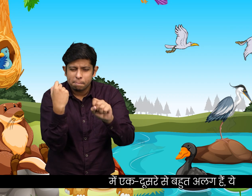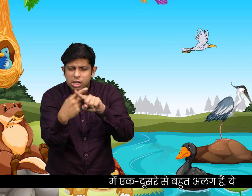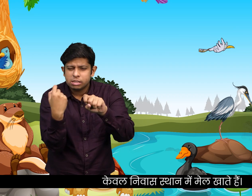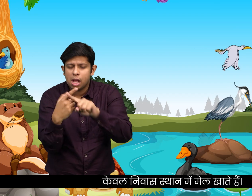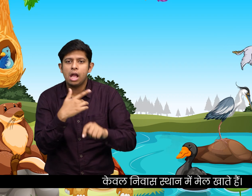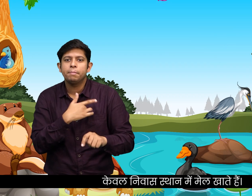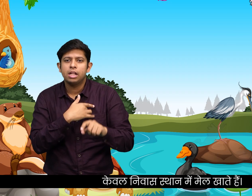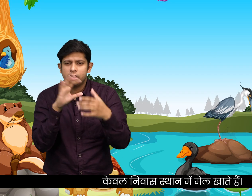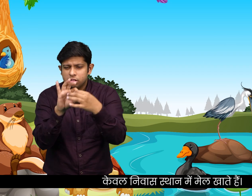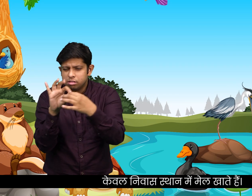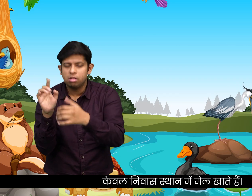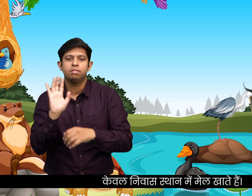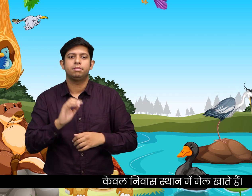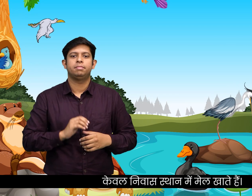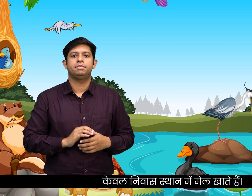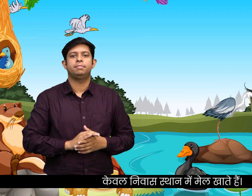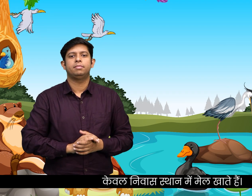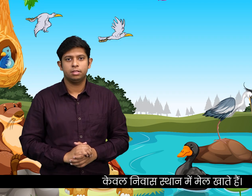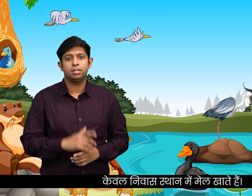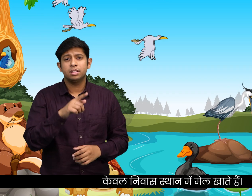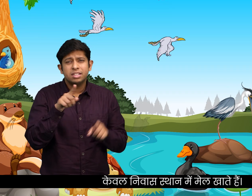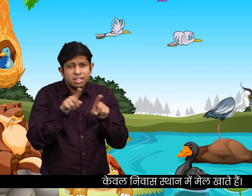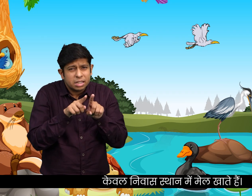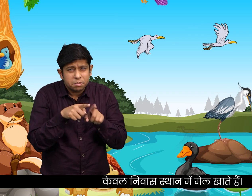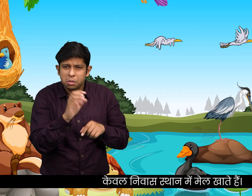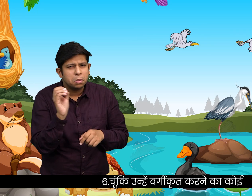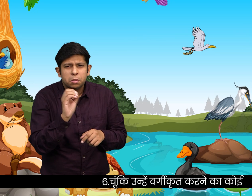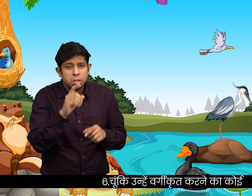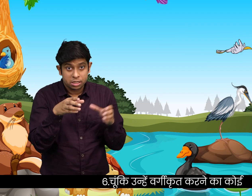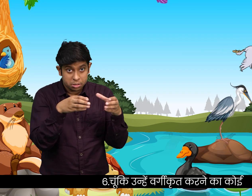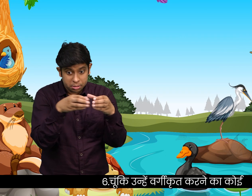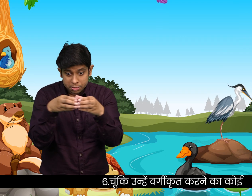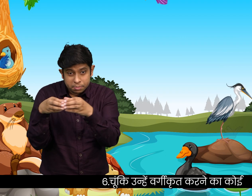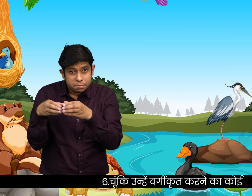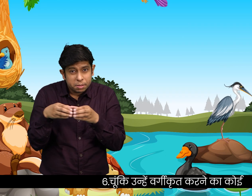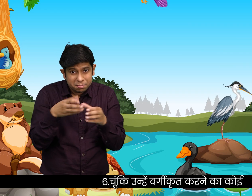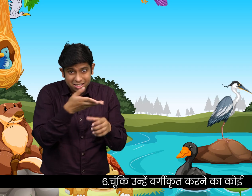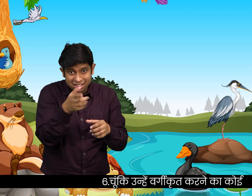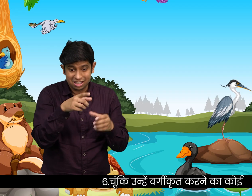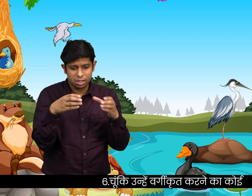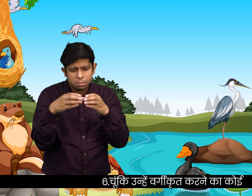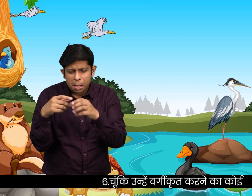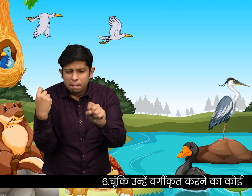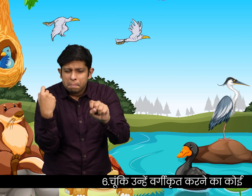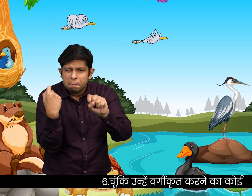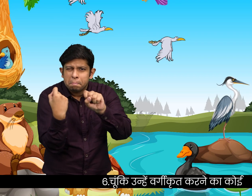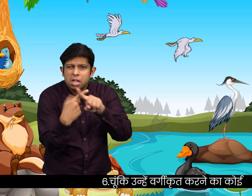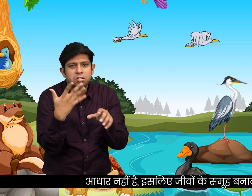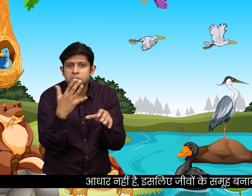केवल निवास स्थान में मेल खाते हैं। छठा, चूंकि उन्हें वर्गीकृत करने का कोई